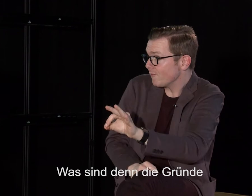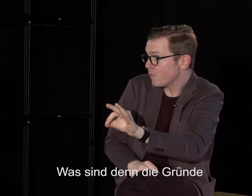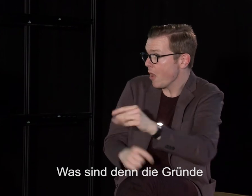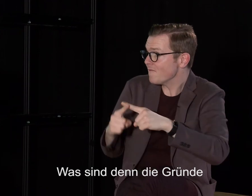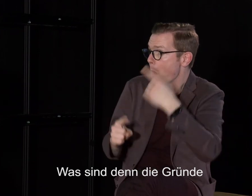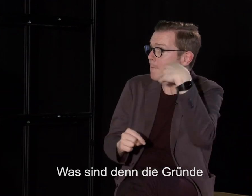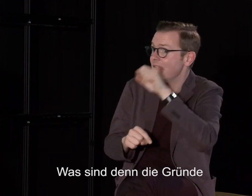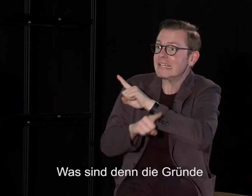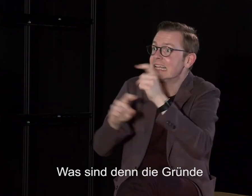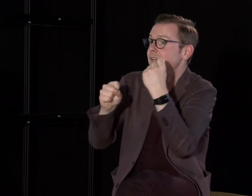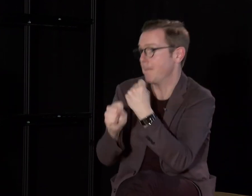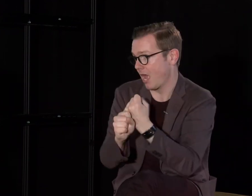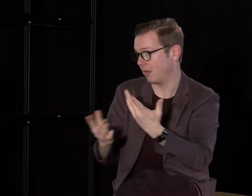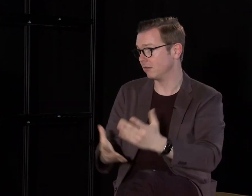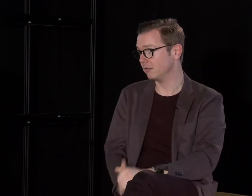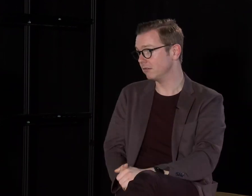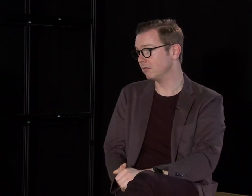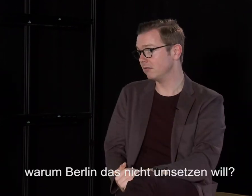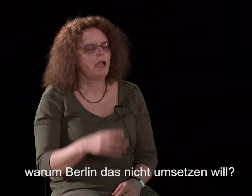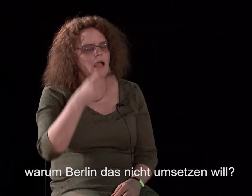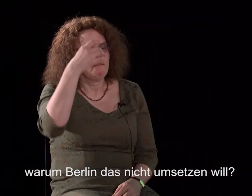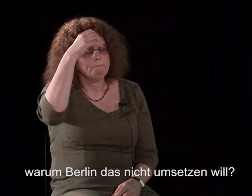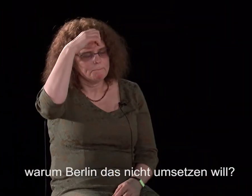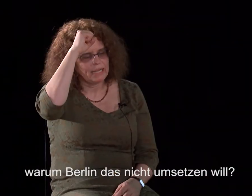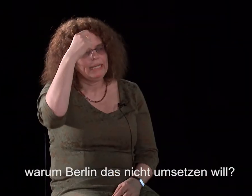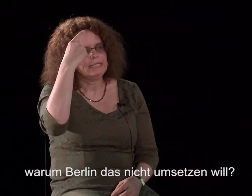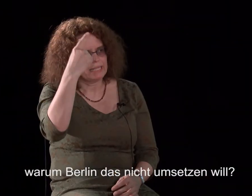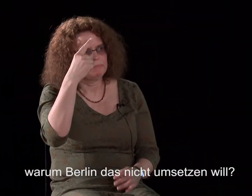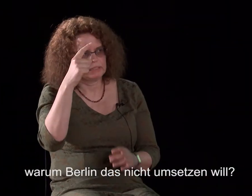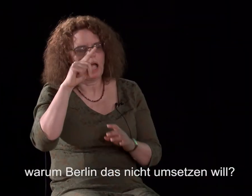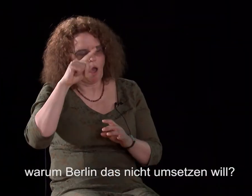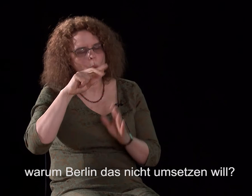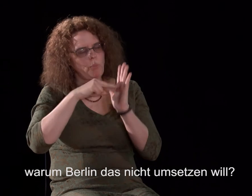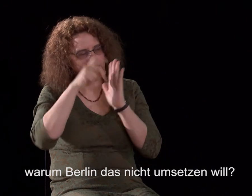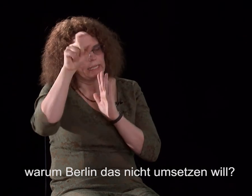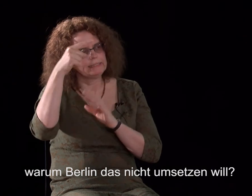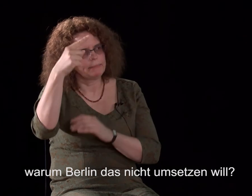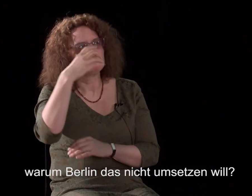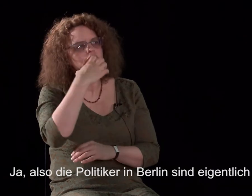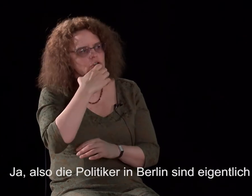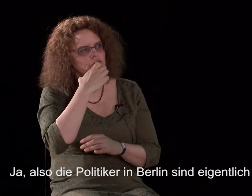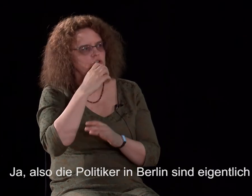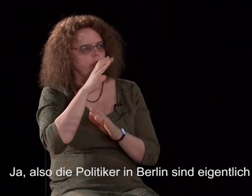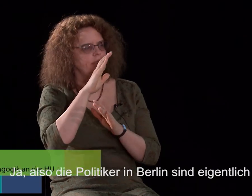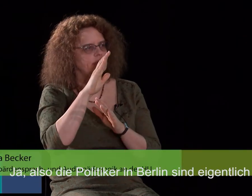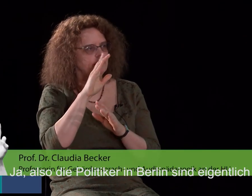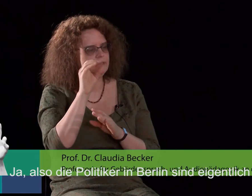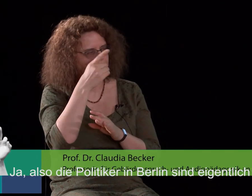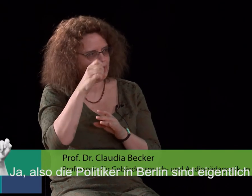Und gibt es denn auch bestimmte Gründe, warum Berlin das nicht machen will? Ja, also die Politiker in